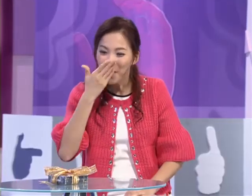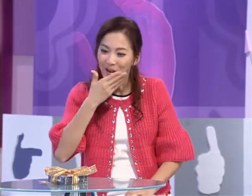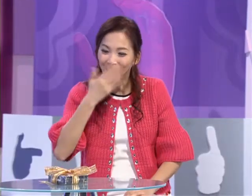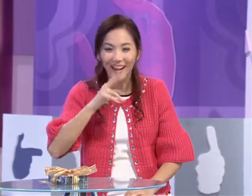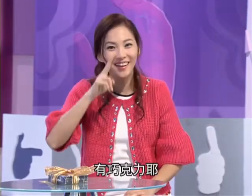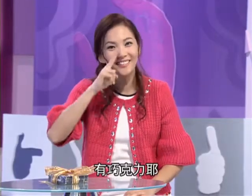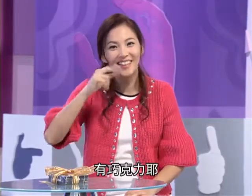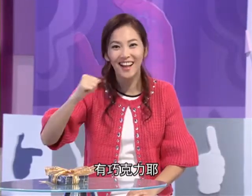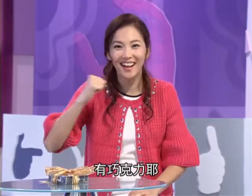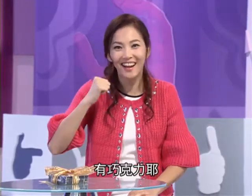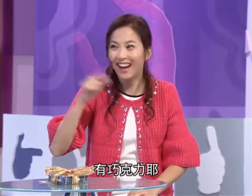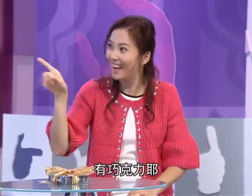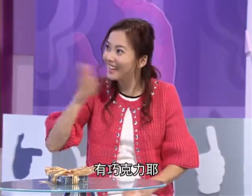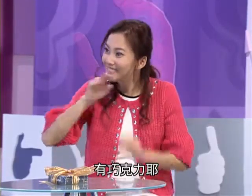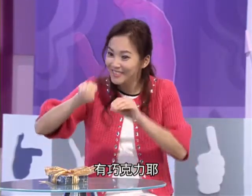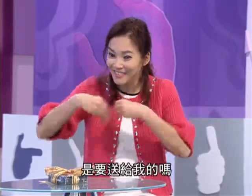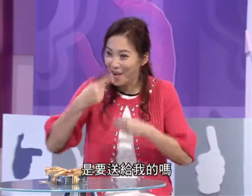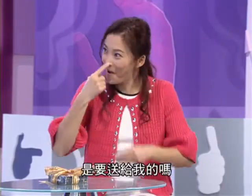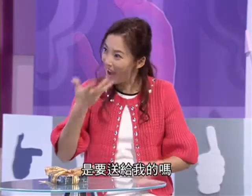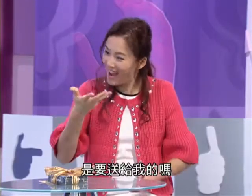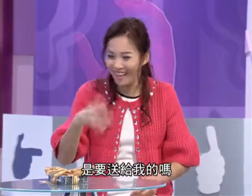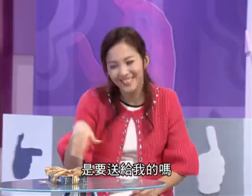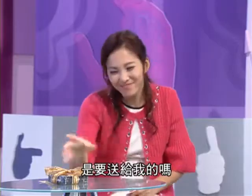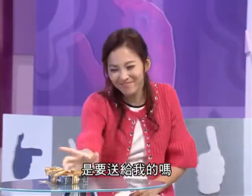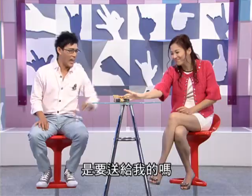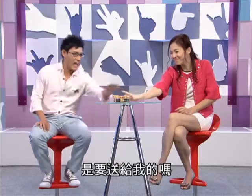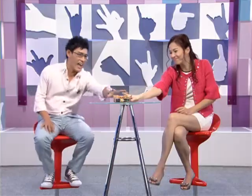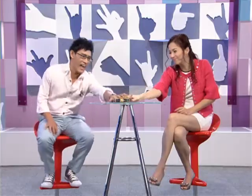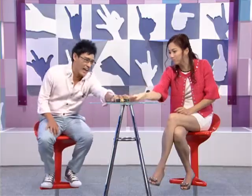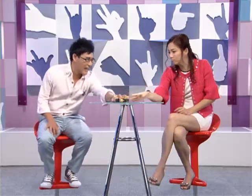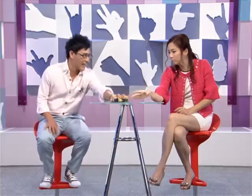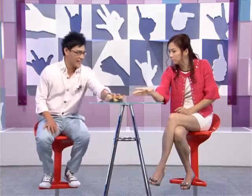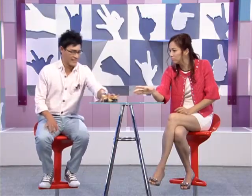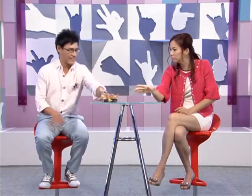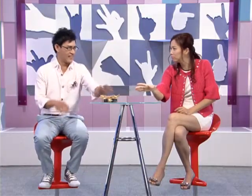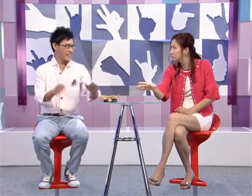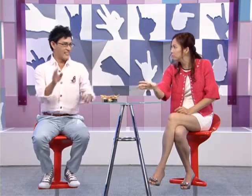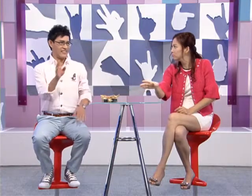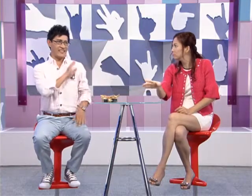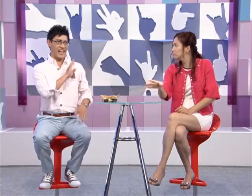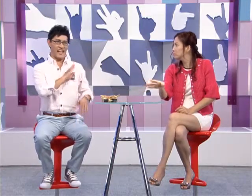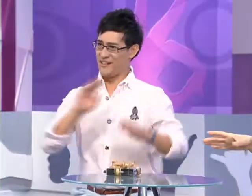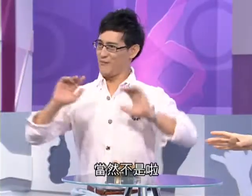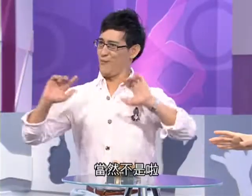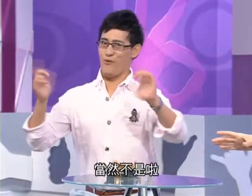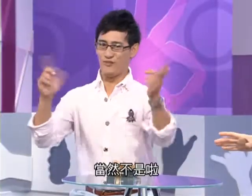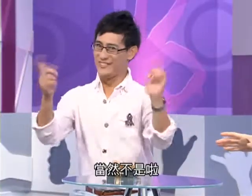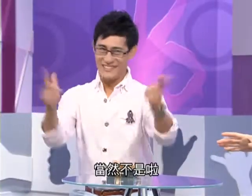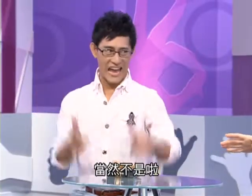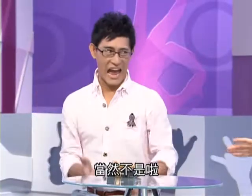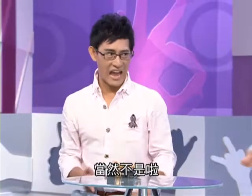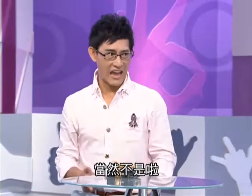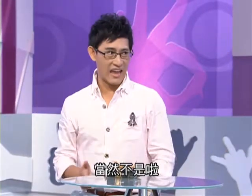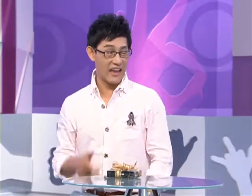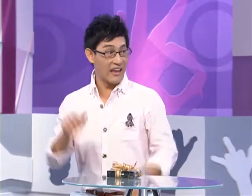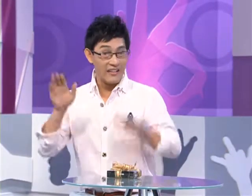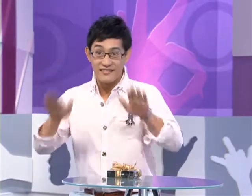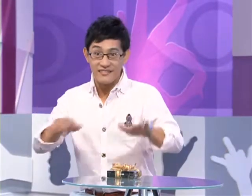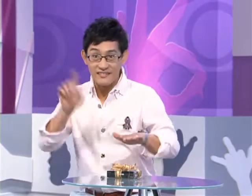哇，哦，有巧克力耶，是要送给我的吗？ 哎，当然不是啦。今天